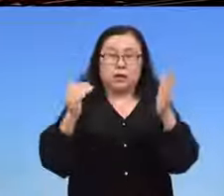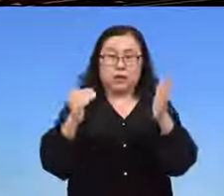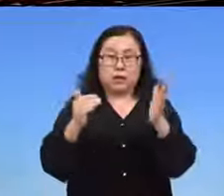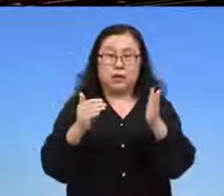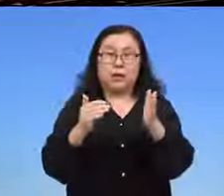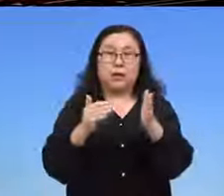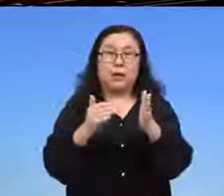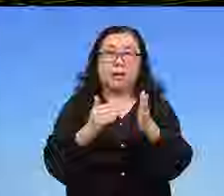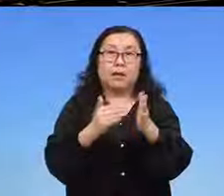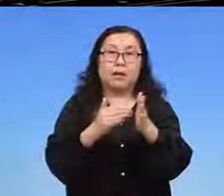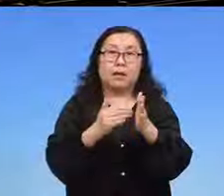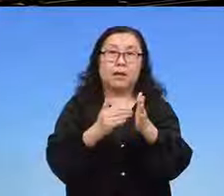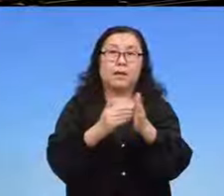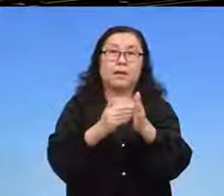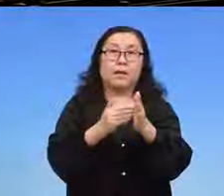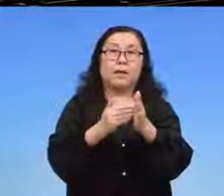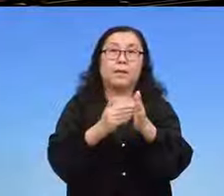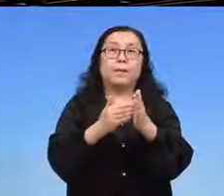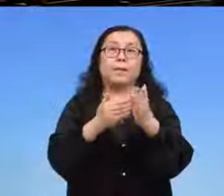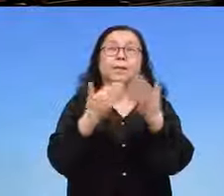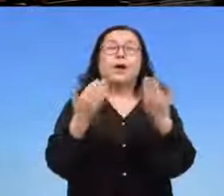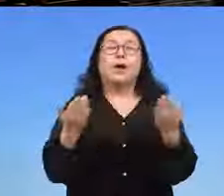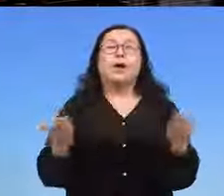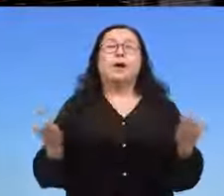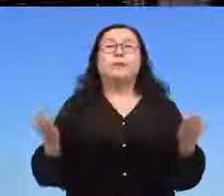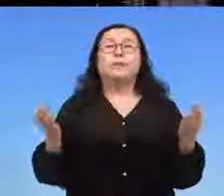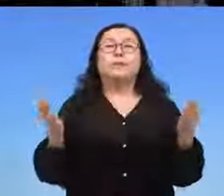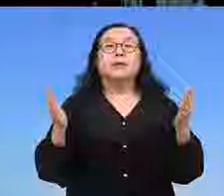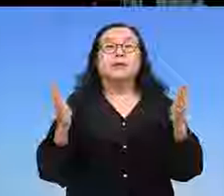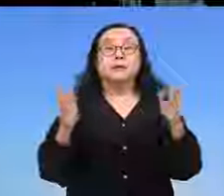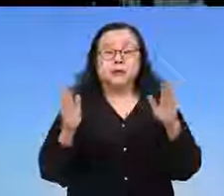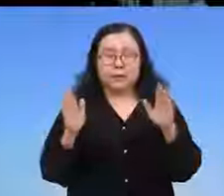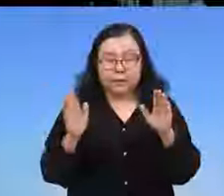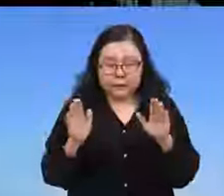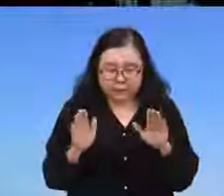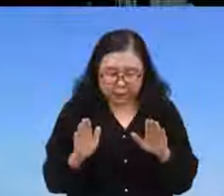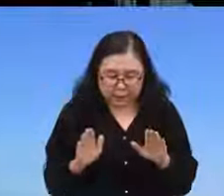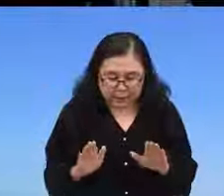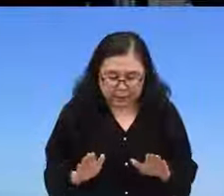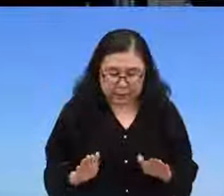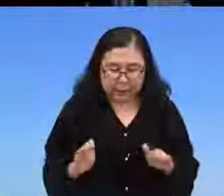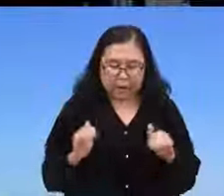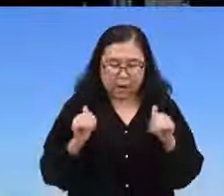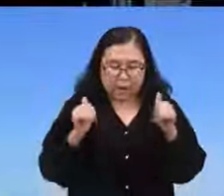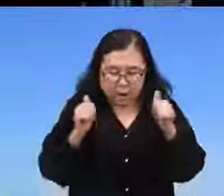우리 다시 한번 이렇게 고백합니다. 엎드려 절하세,